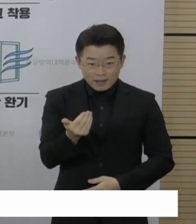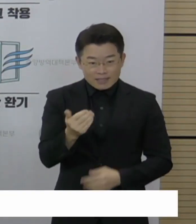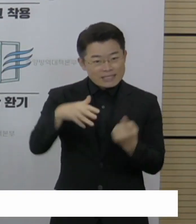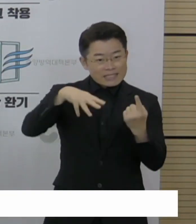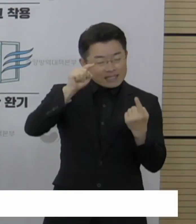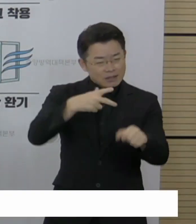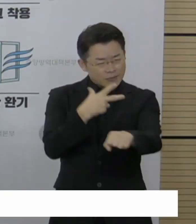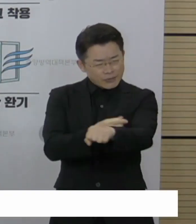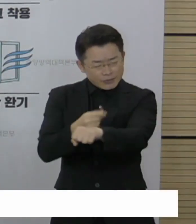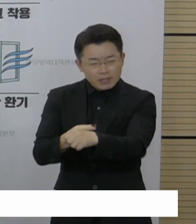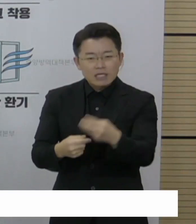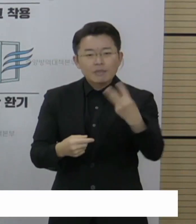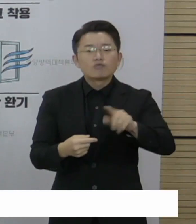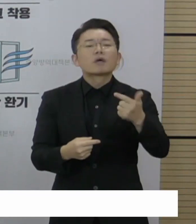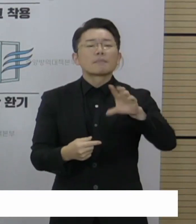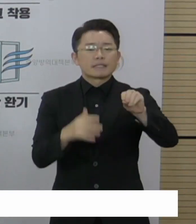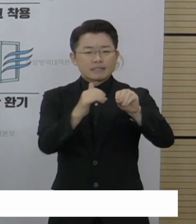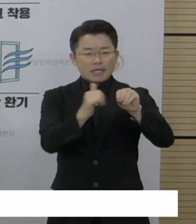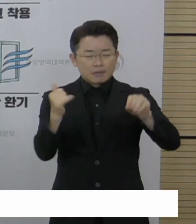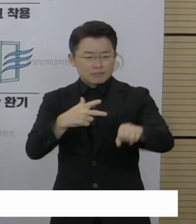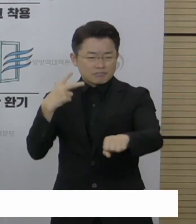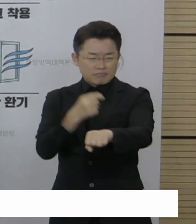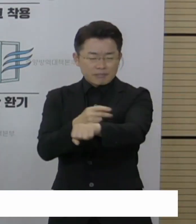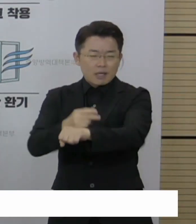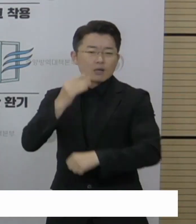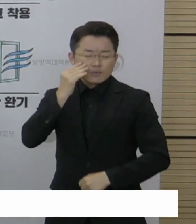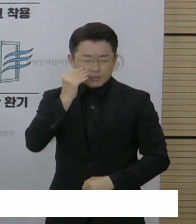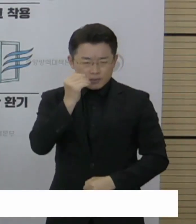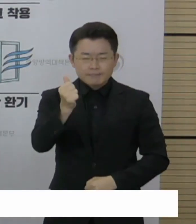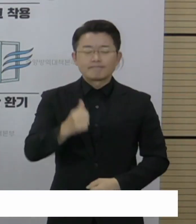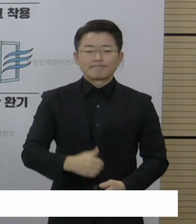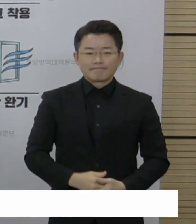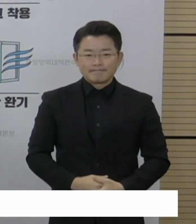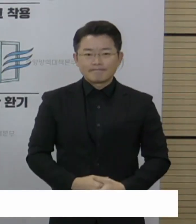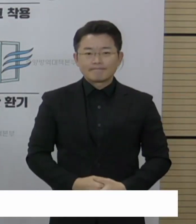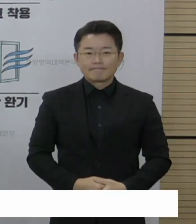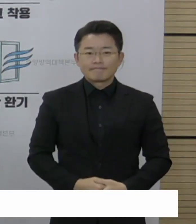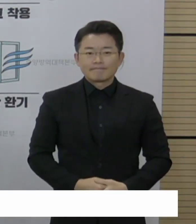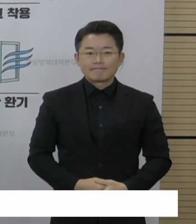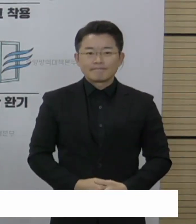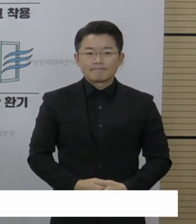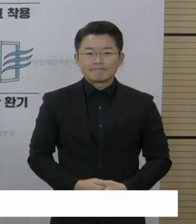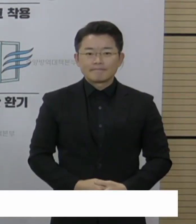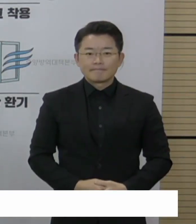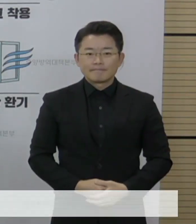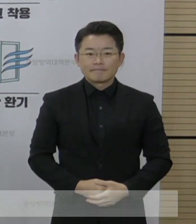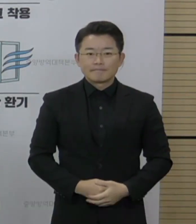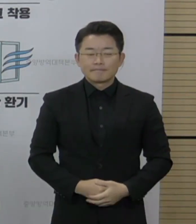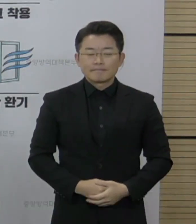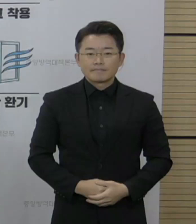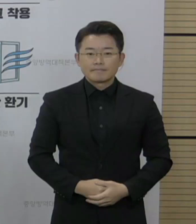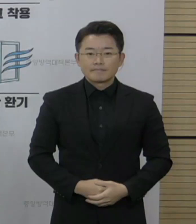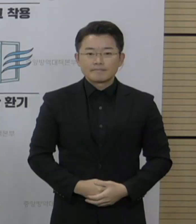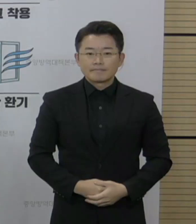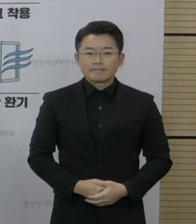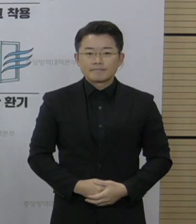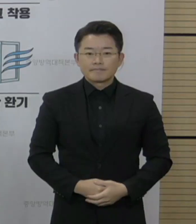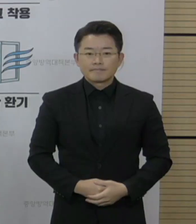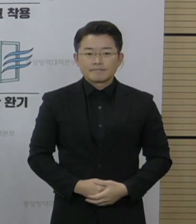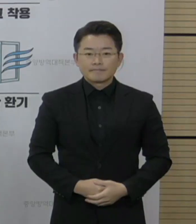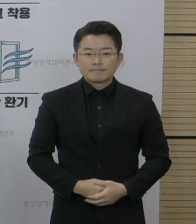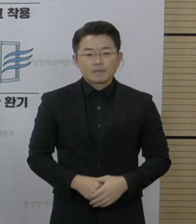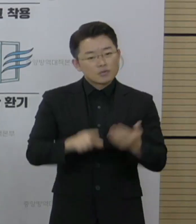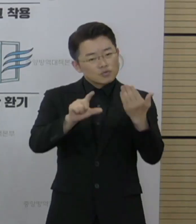접종 목표가 보다 안정적으로 달성 될 수 있을 것으로 전망하고 있습니다 추진단은